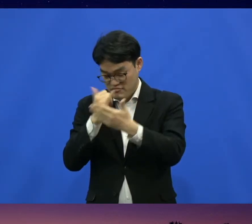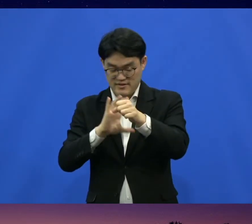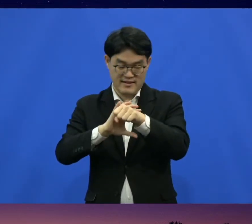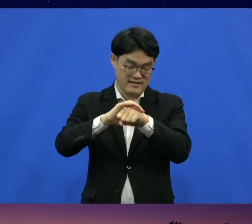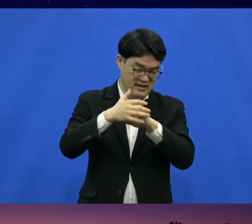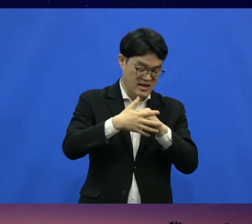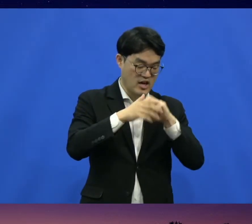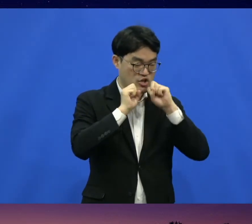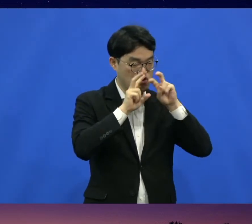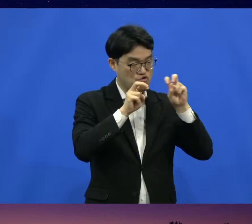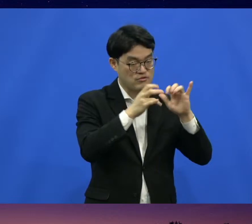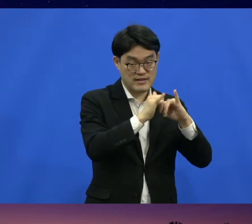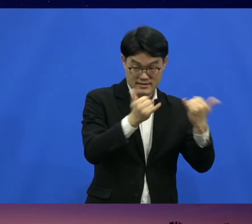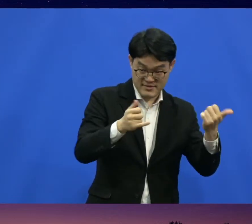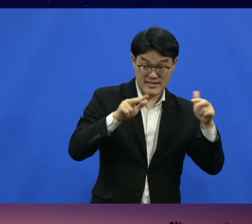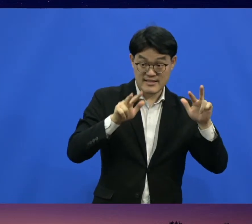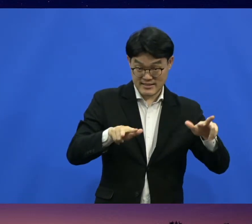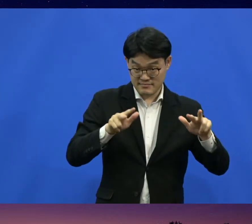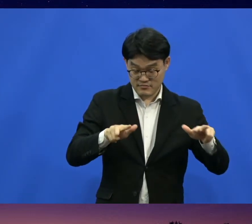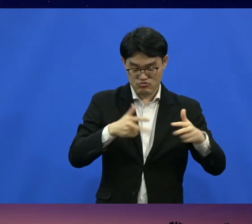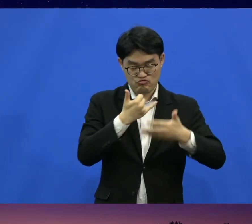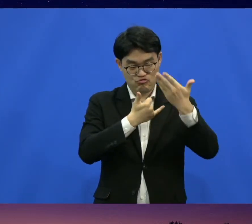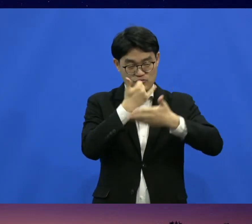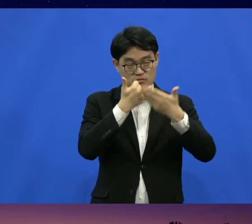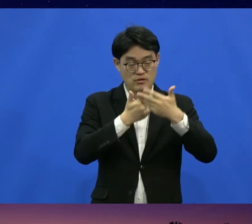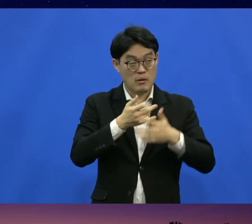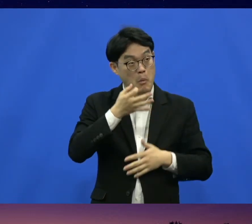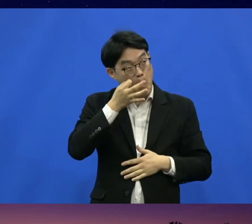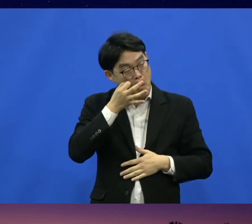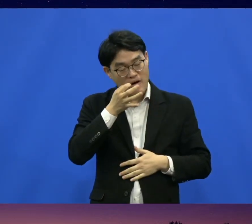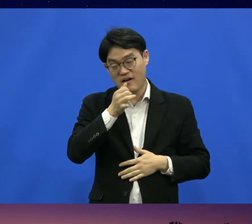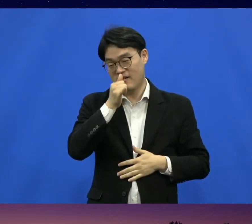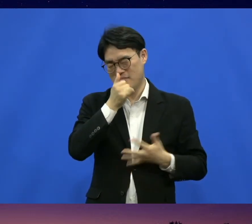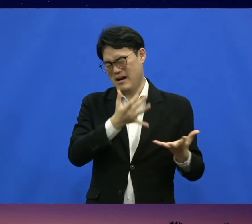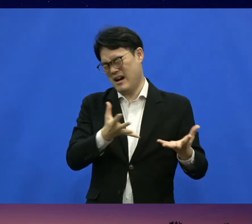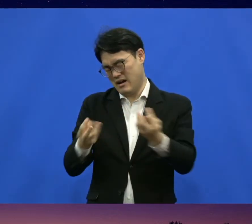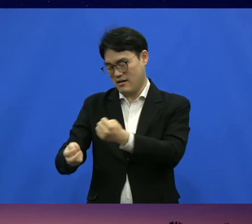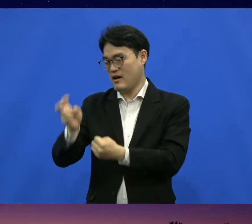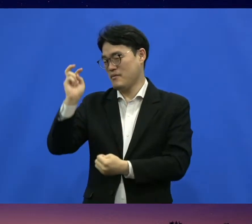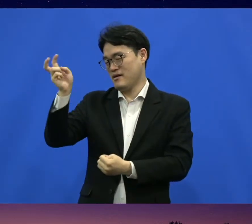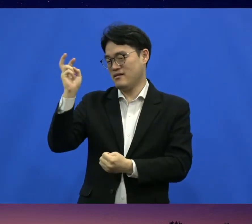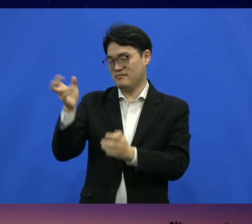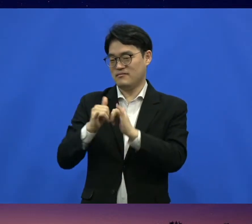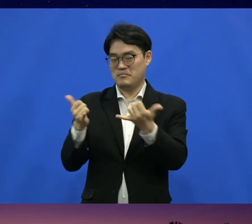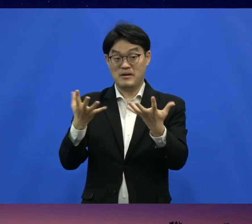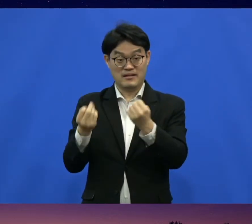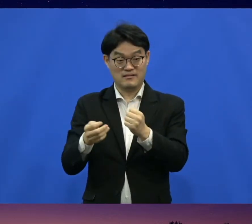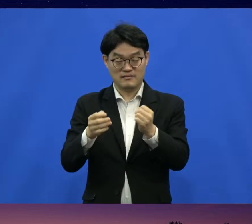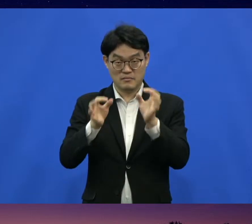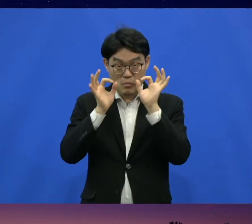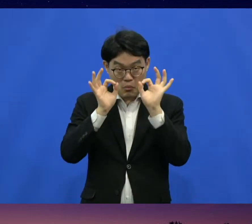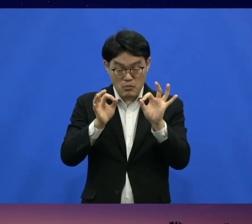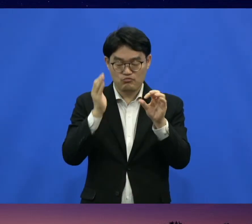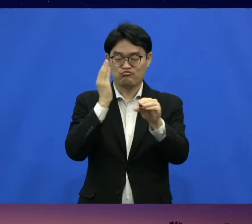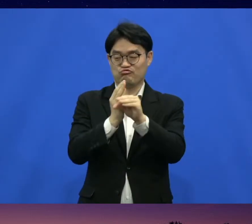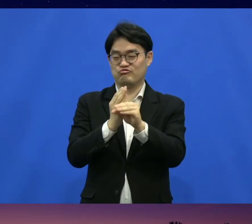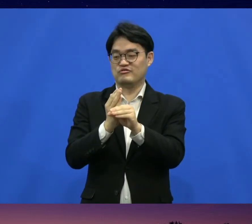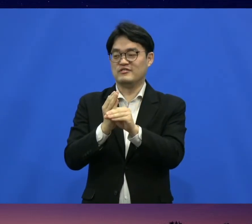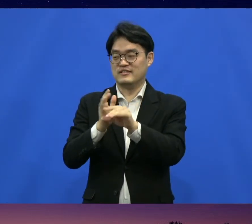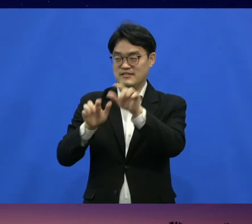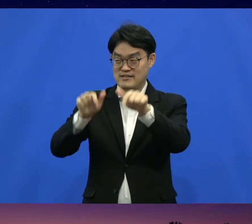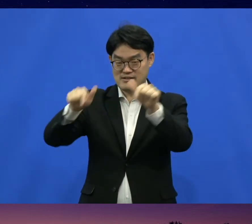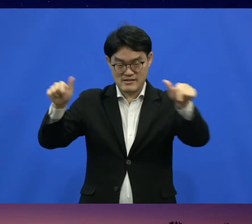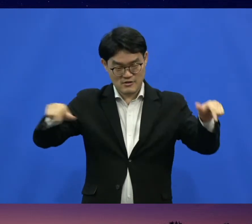선교사님들 지금 라이브로 들으시는 분들 굉장히 많아요. 아마 몇천 명 지금 같이 우리가 듣고 있습니다. 그분들도 곳곳에 다